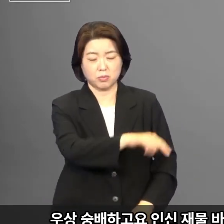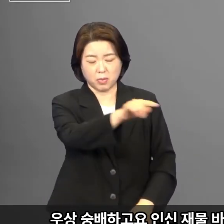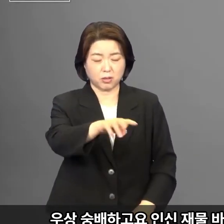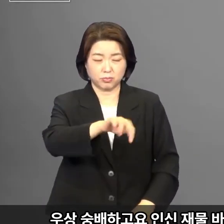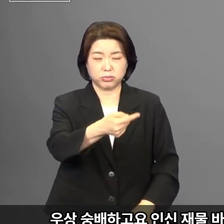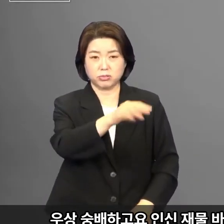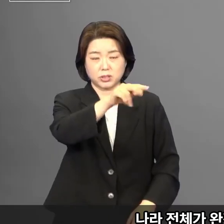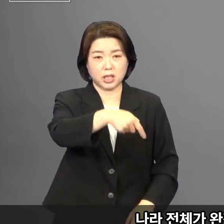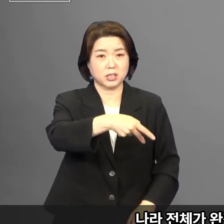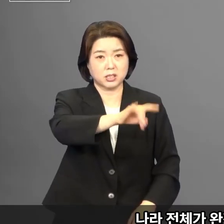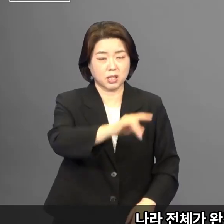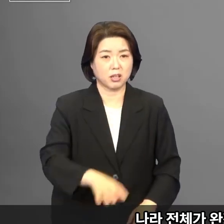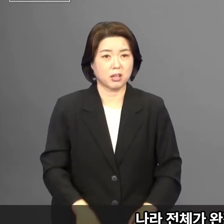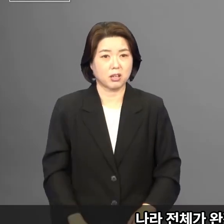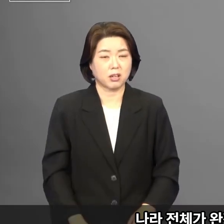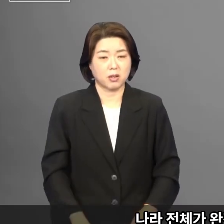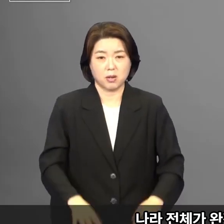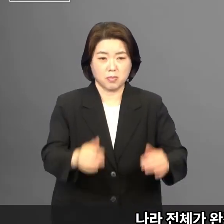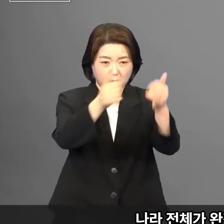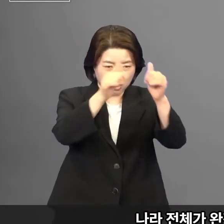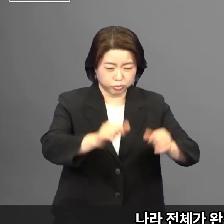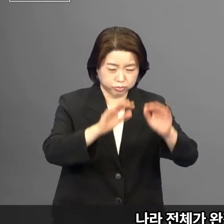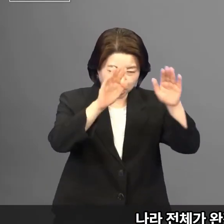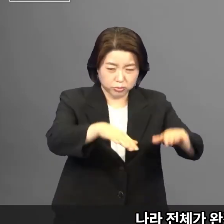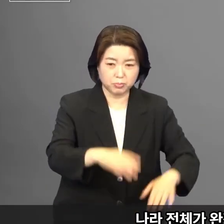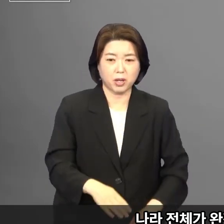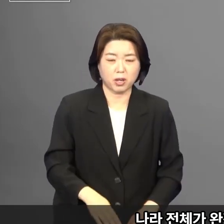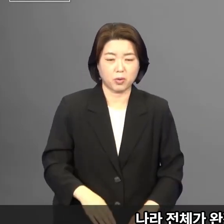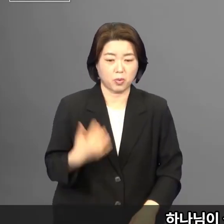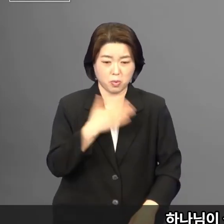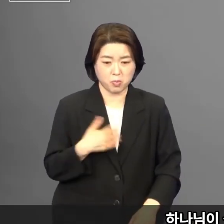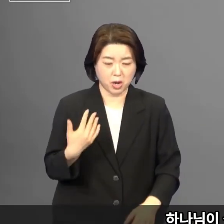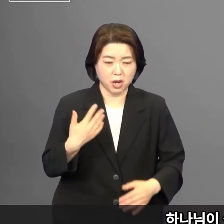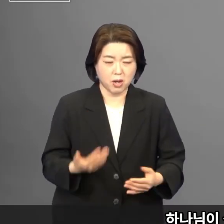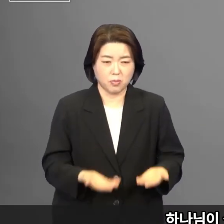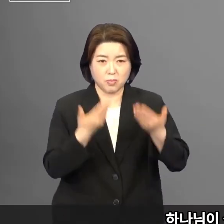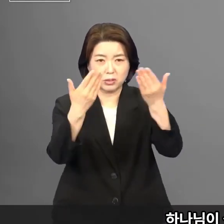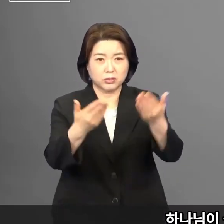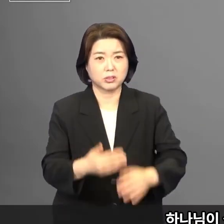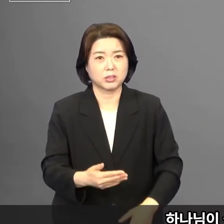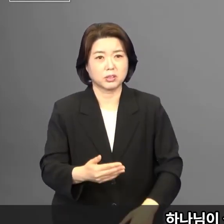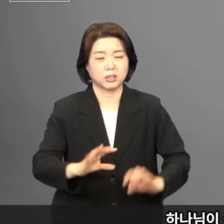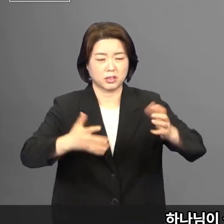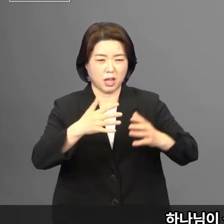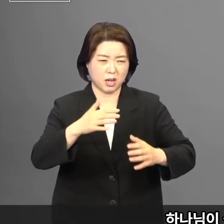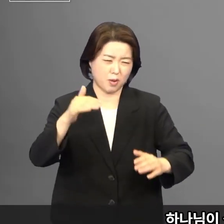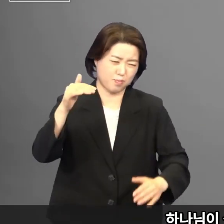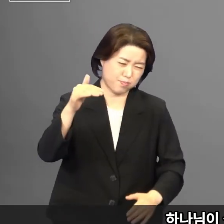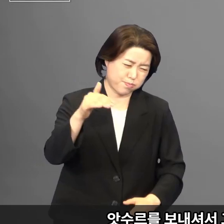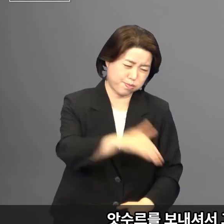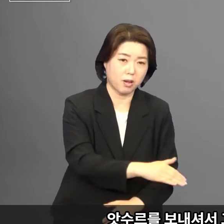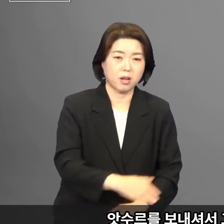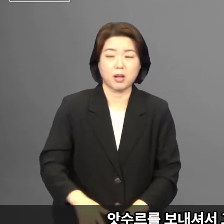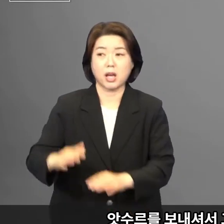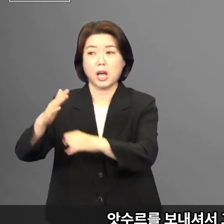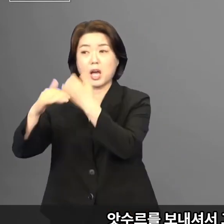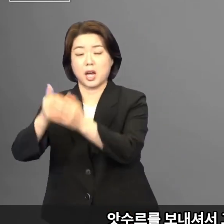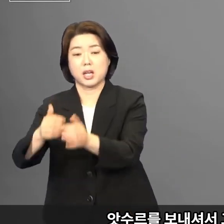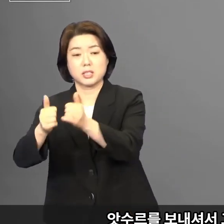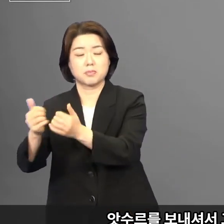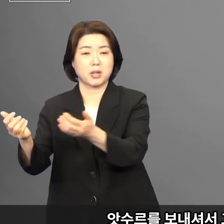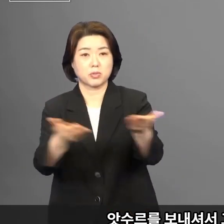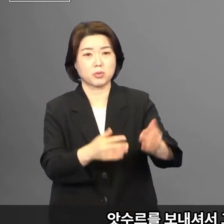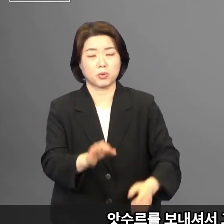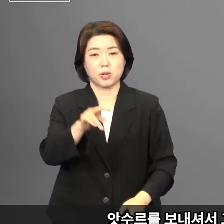그냥 적극적으로 밀어가고 나라 전체가 완전히 다 타락해 버렸죠. 하나님이 심판을 하십니다. 아수르를 보내셔서